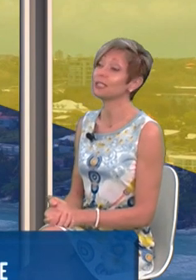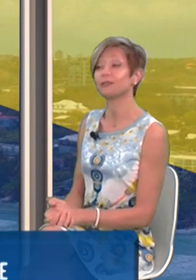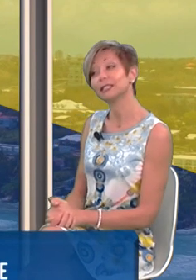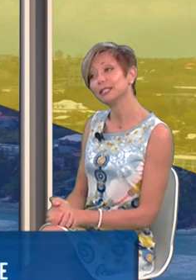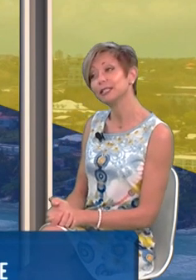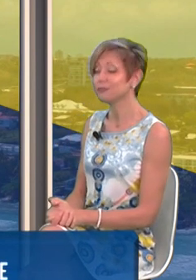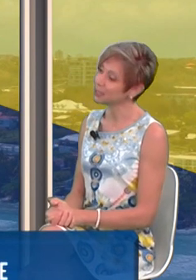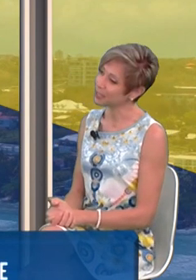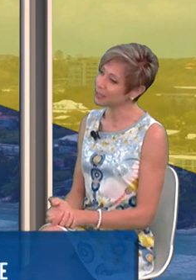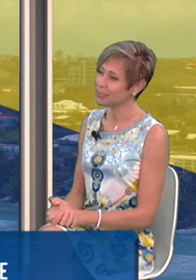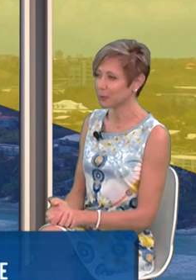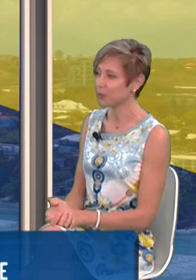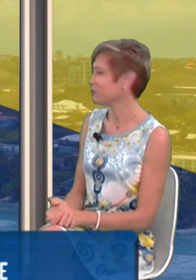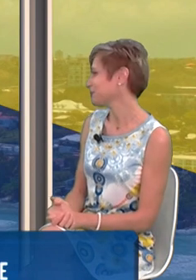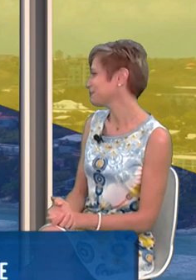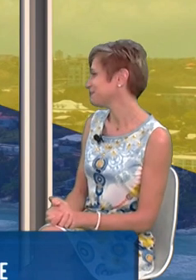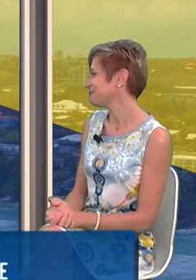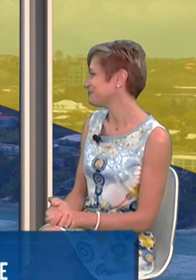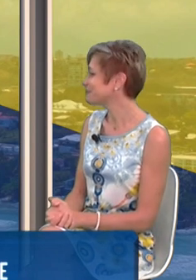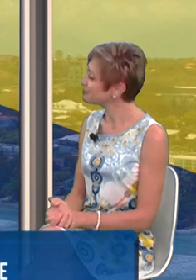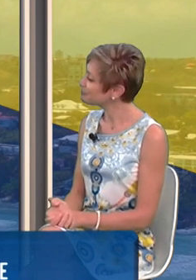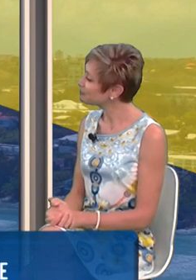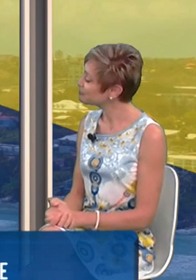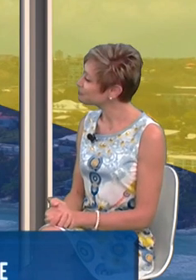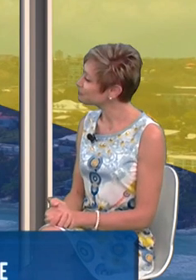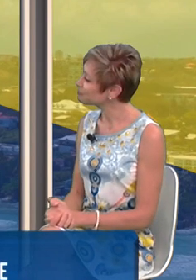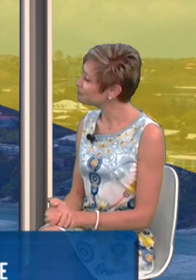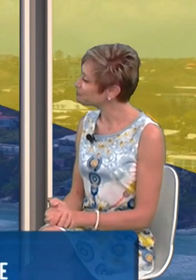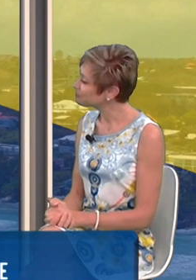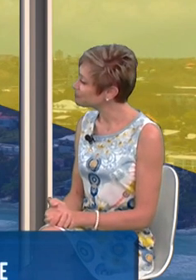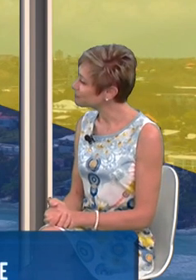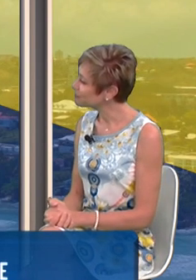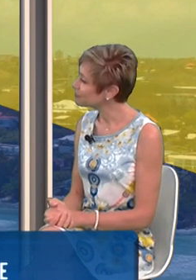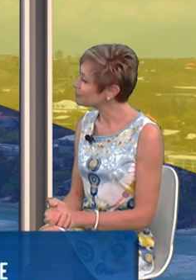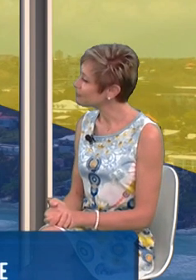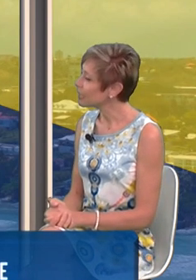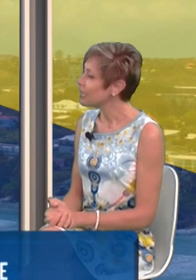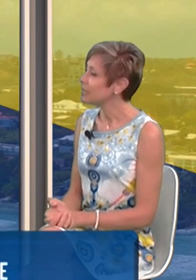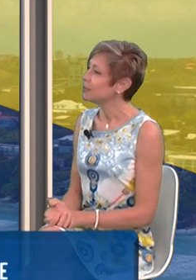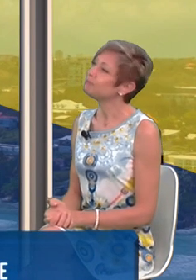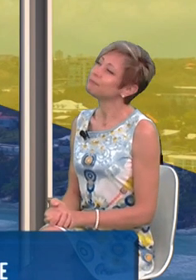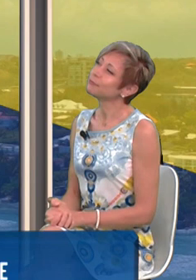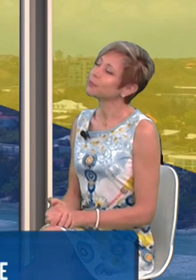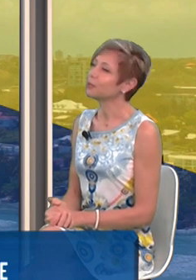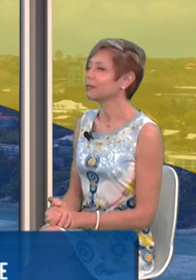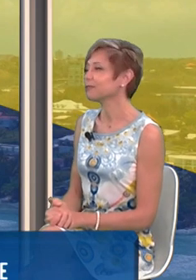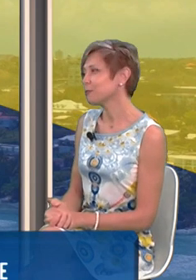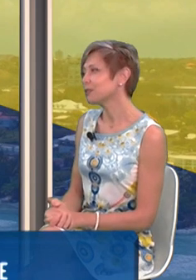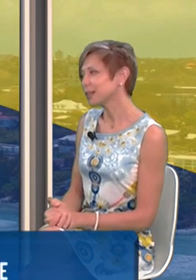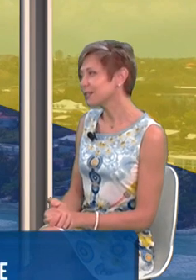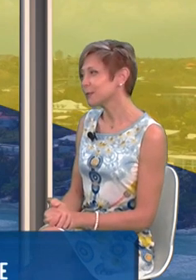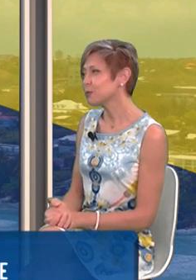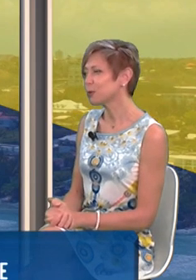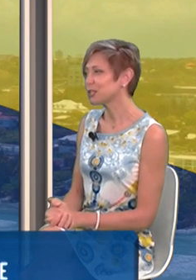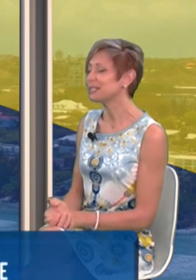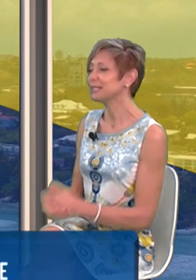0590 26 21 09. D'accord. Qu-ce qu'on peut attendre encore une fois pour la fin d'année, avec le Serac ? On a vraiment un